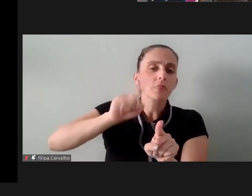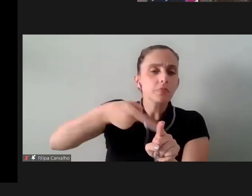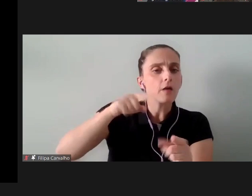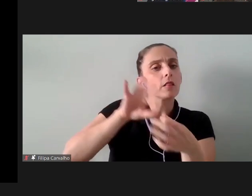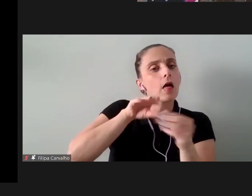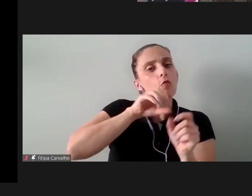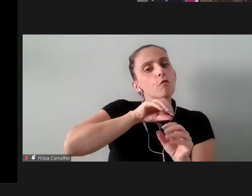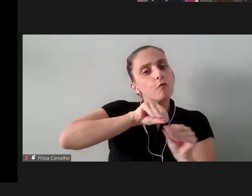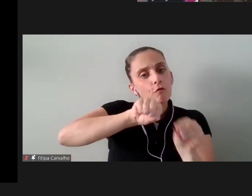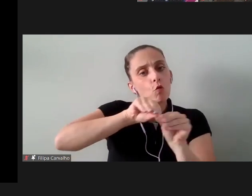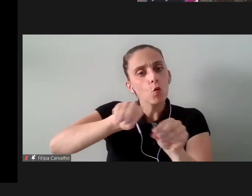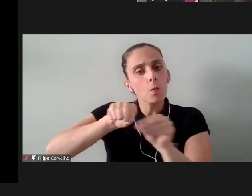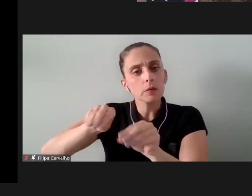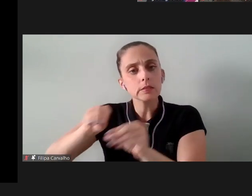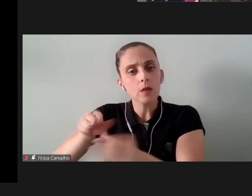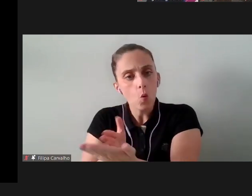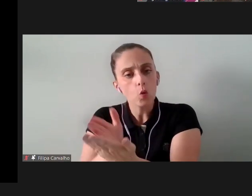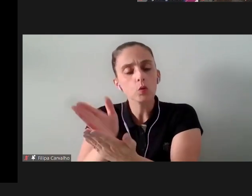formação contínua,